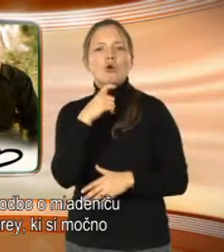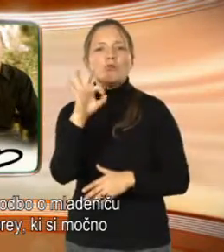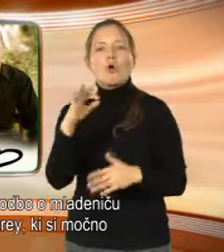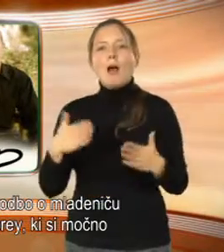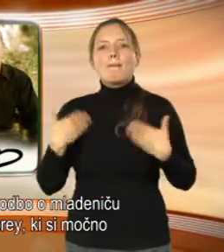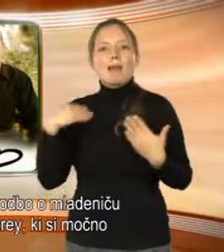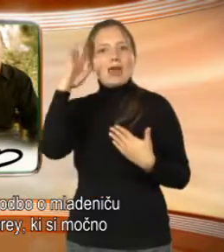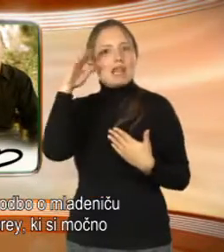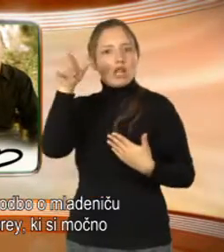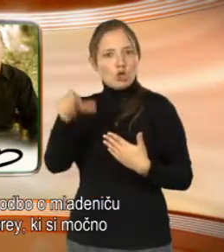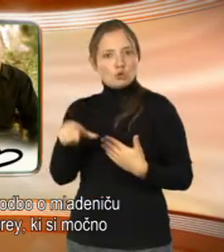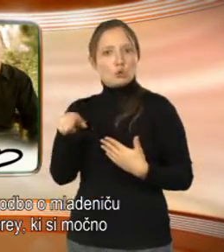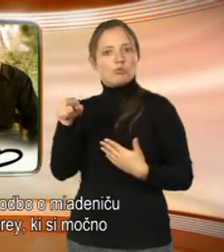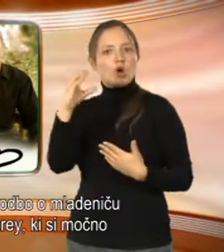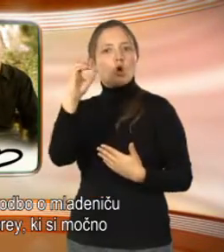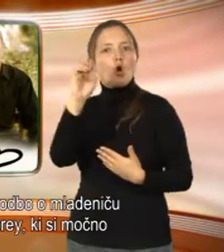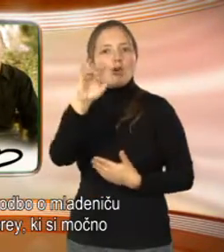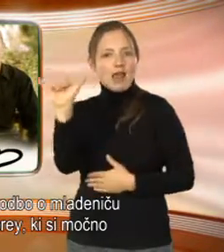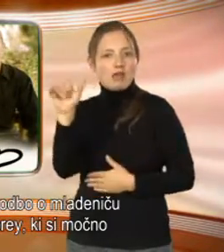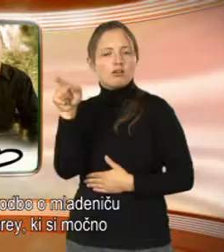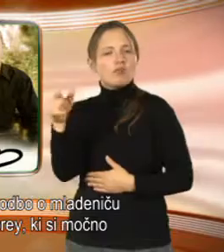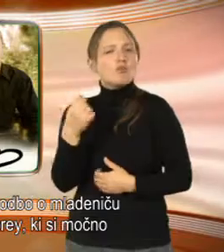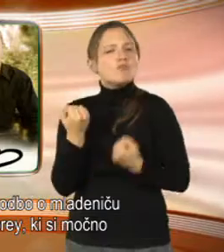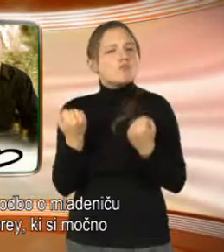si močno želi spoznati svoje družinske korenine.